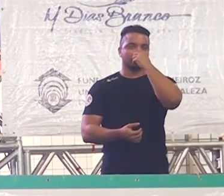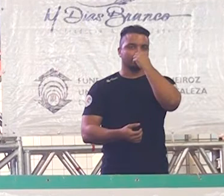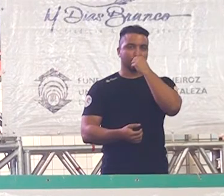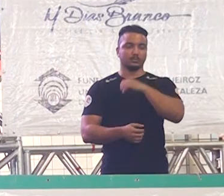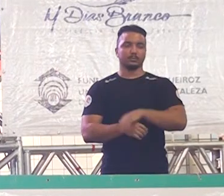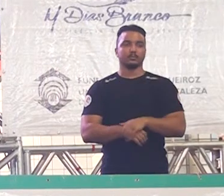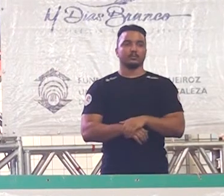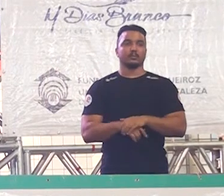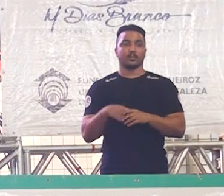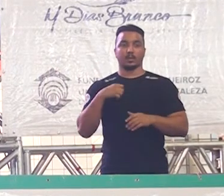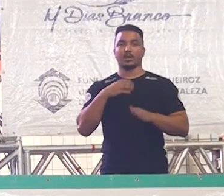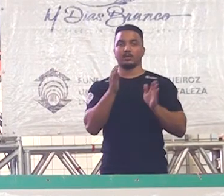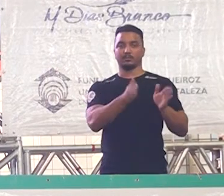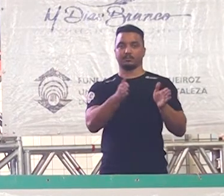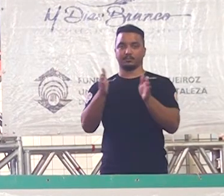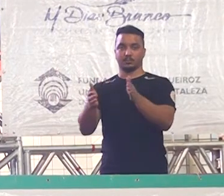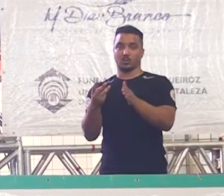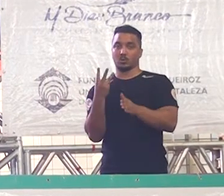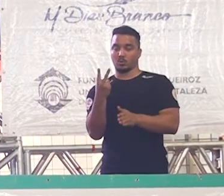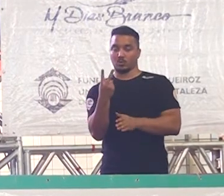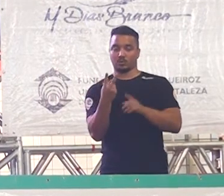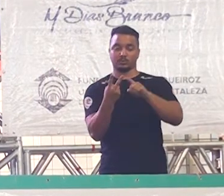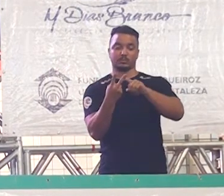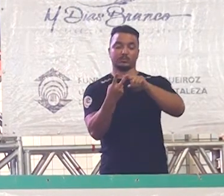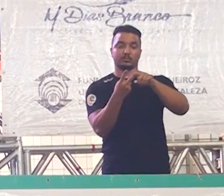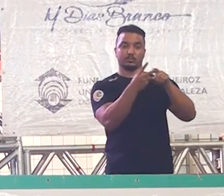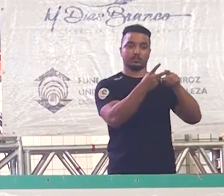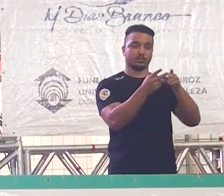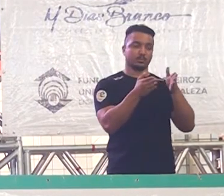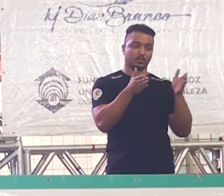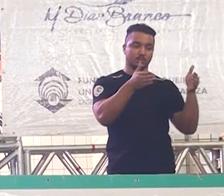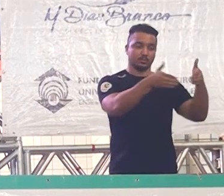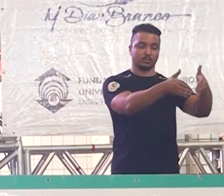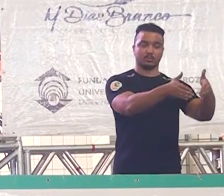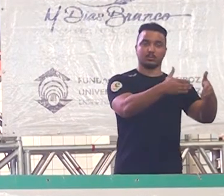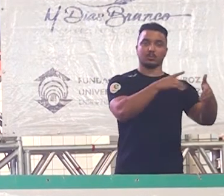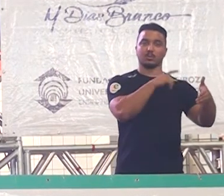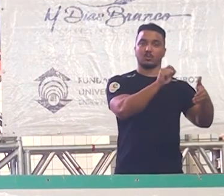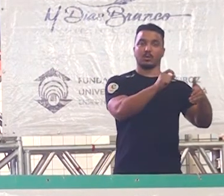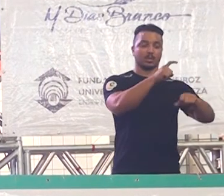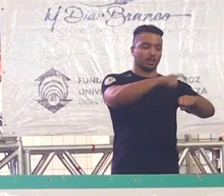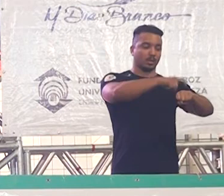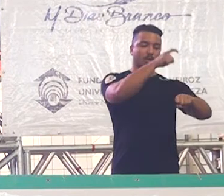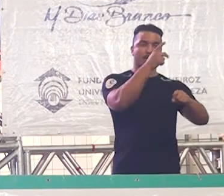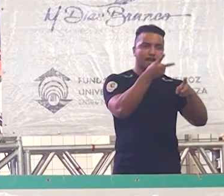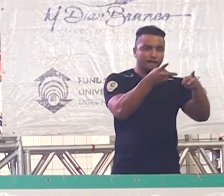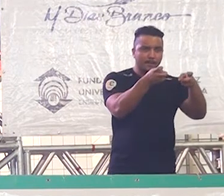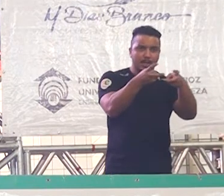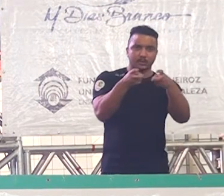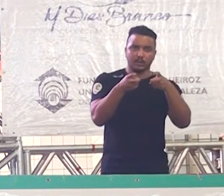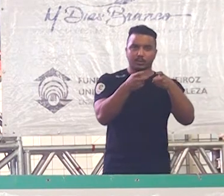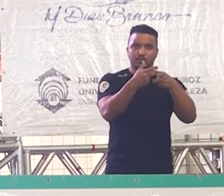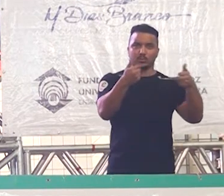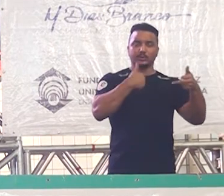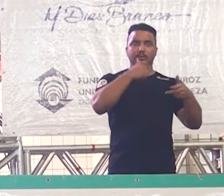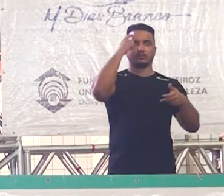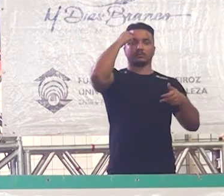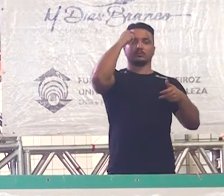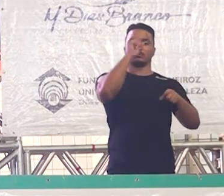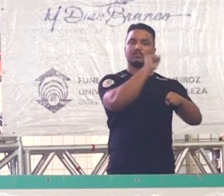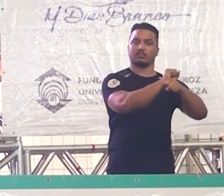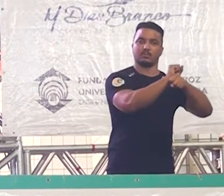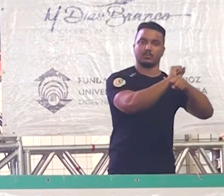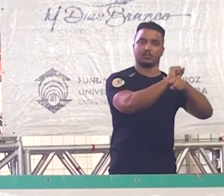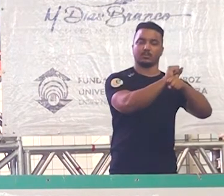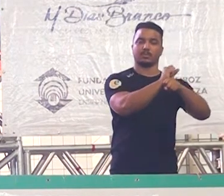tem duas etapas. Uma, você está tendo tempo de detecção até tomar uma atitude. Então,